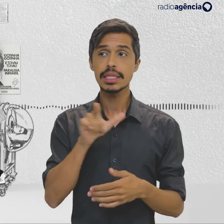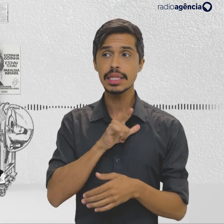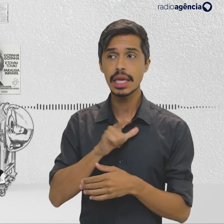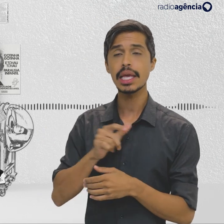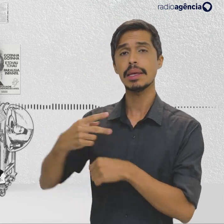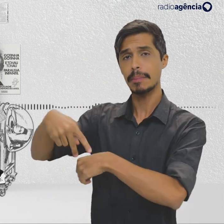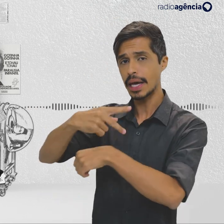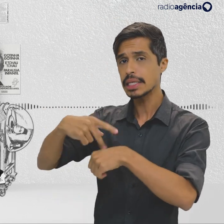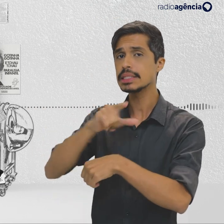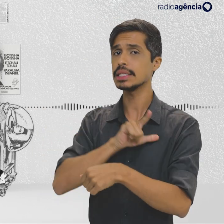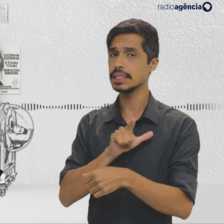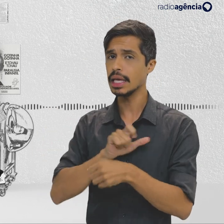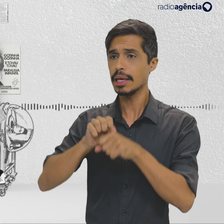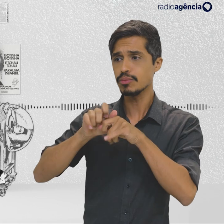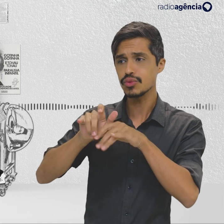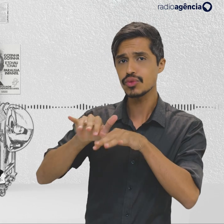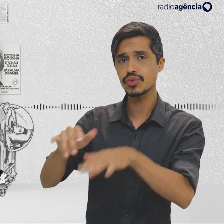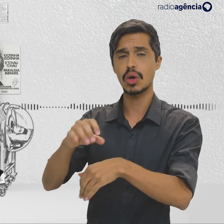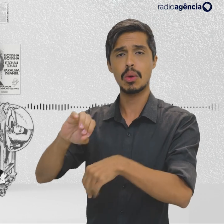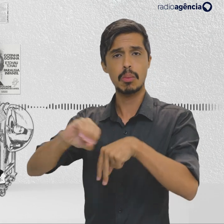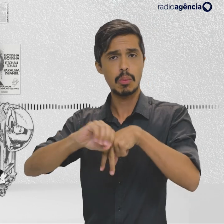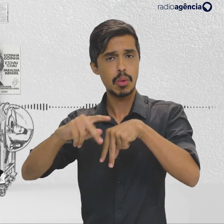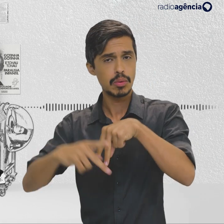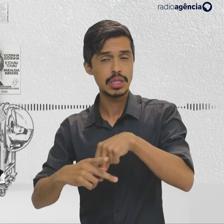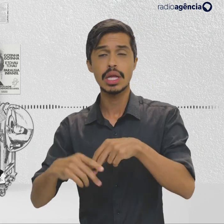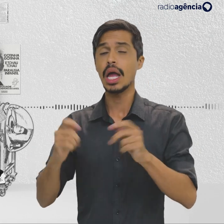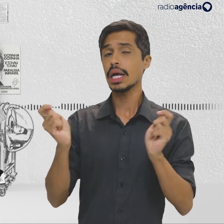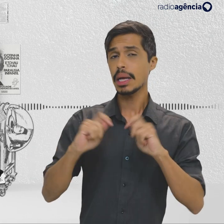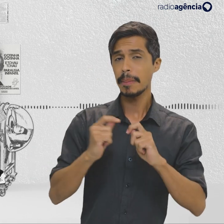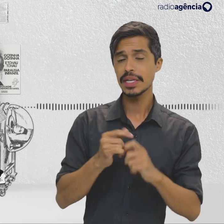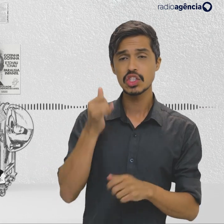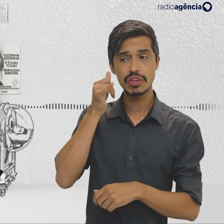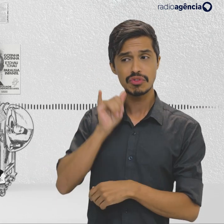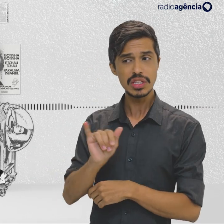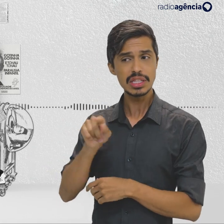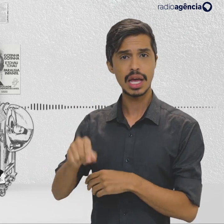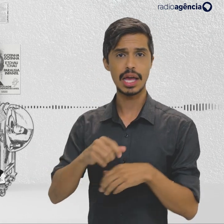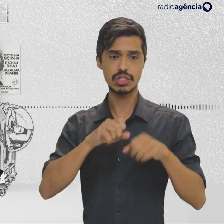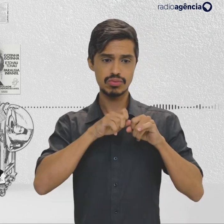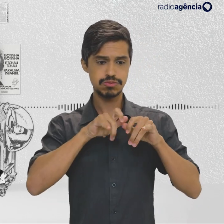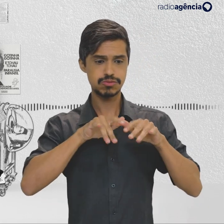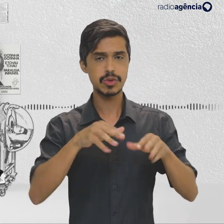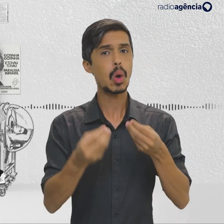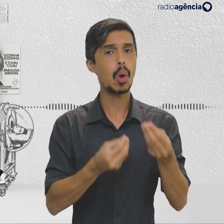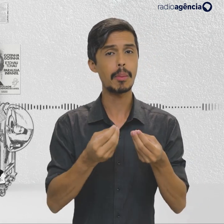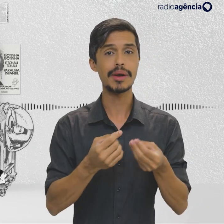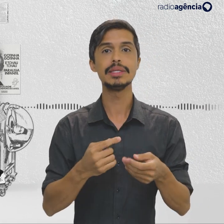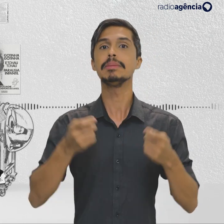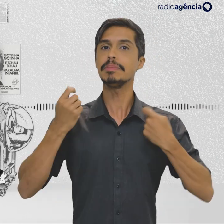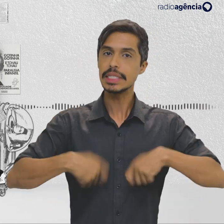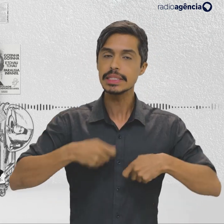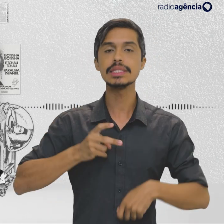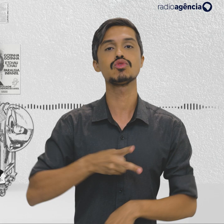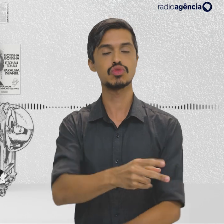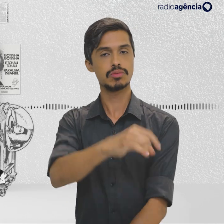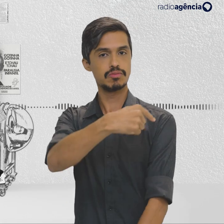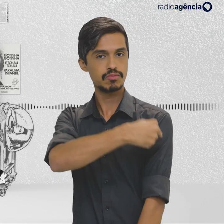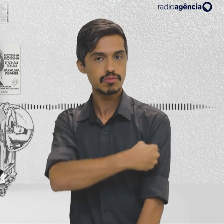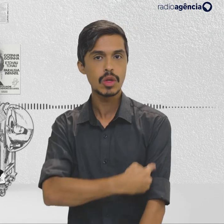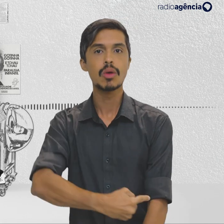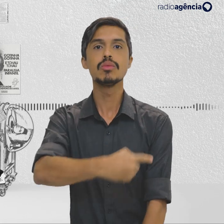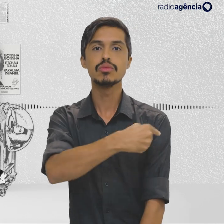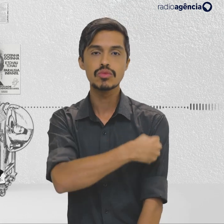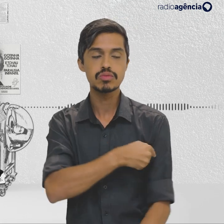endêmica em alguns lugares a única coisa capaz de evitar que apóio cause surtos novamente é a vacinação